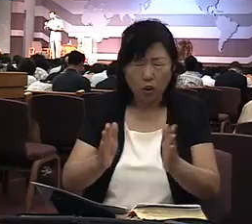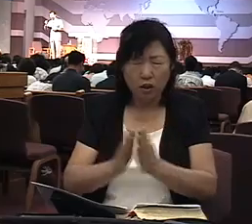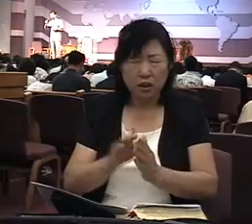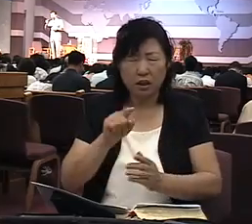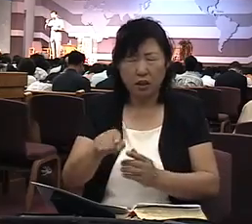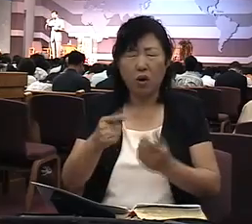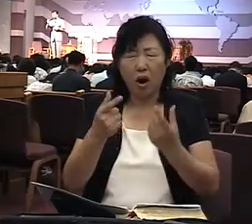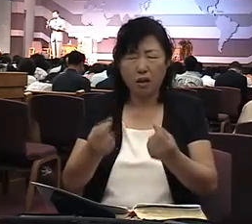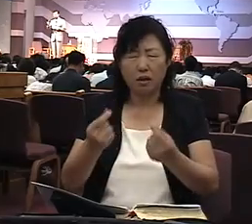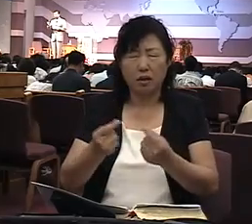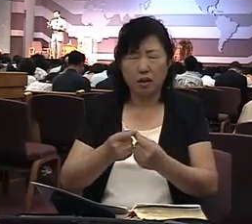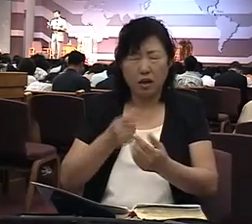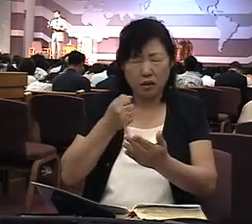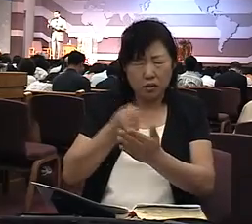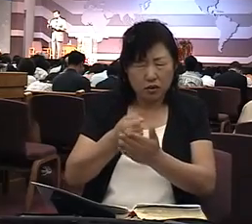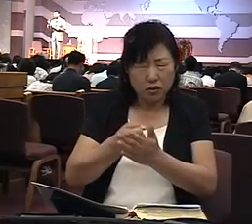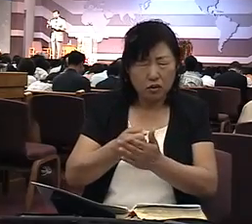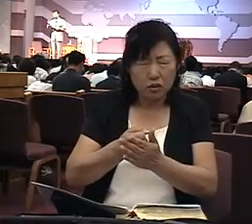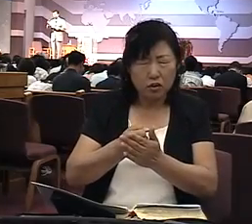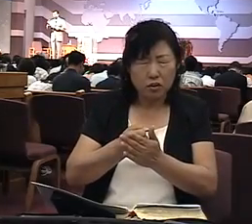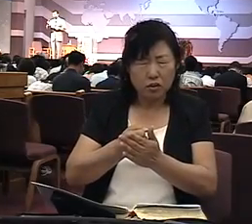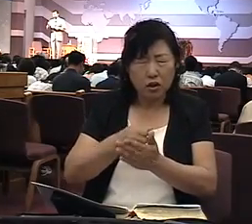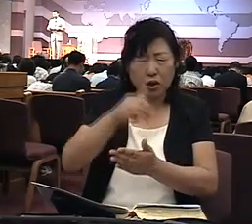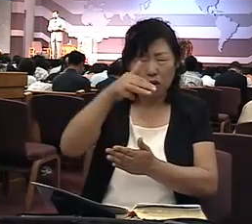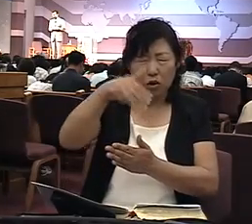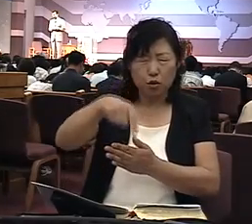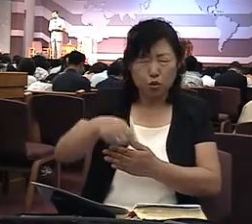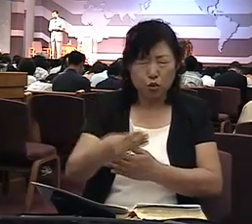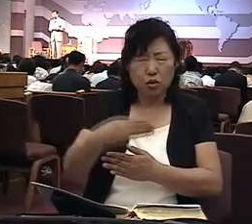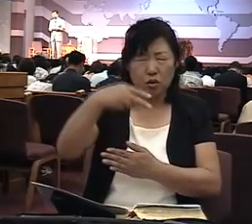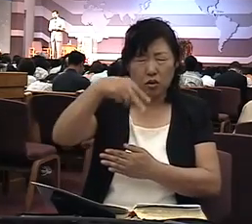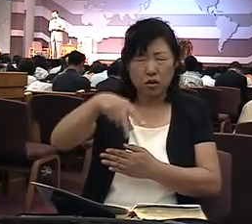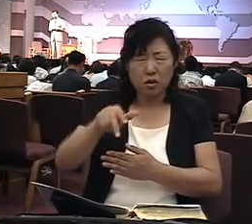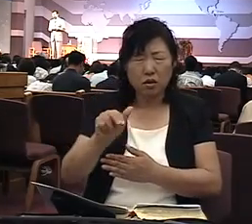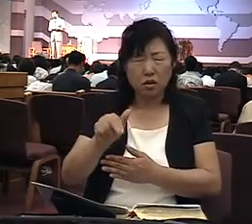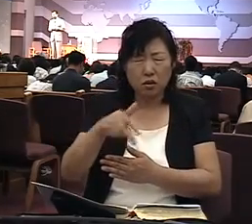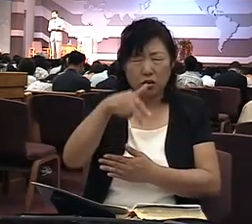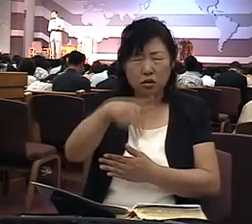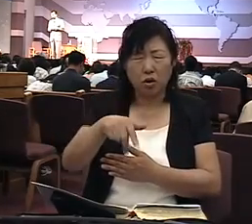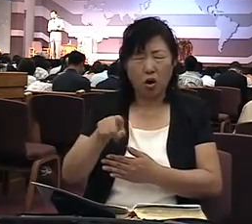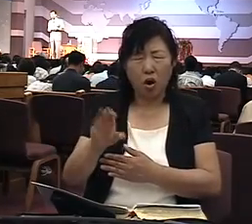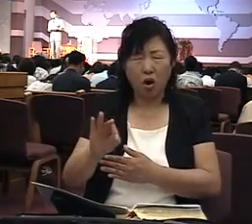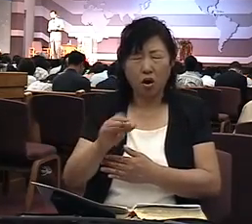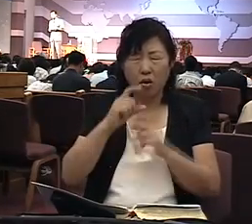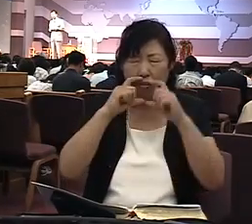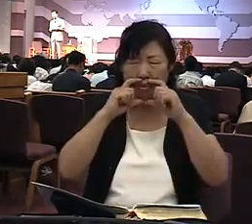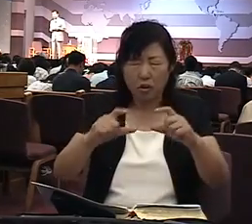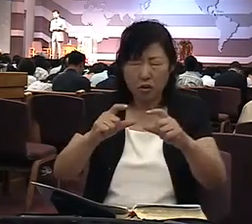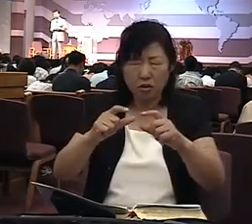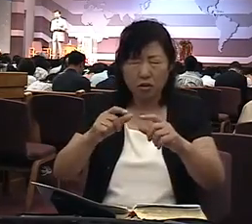이러한 결정적인 출정 명령이 내려졌습니다. 과연 준비된 군사를 키우고